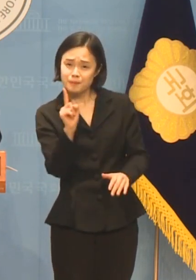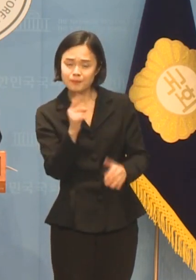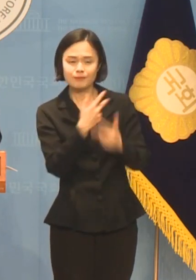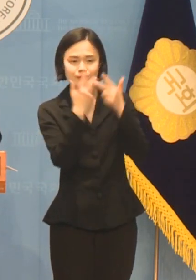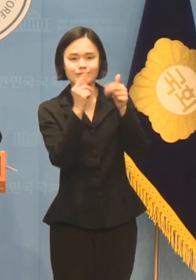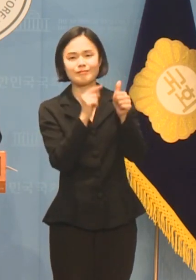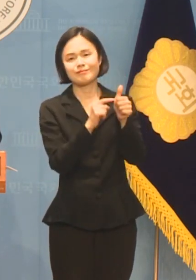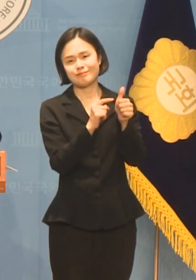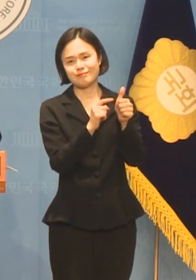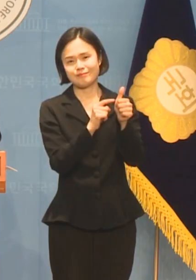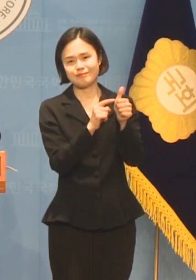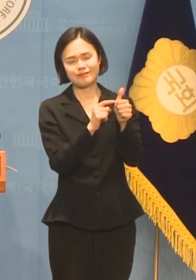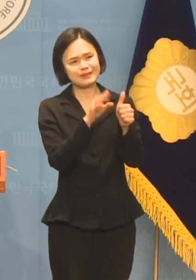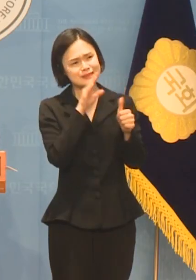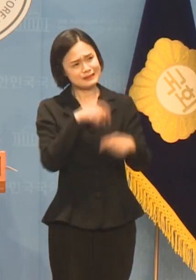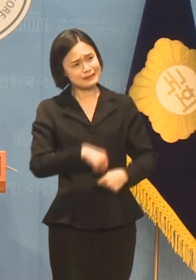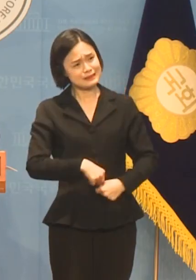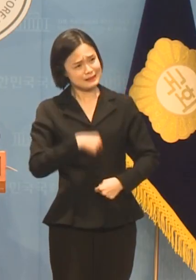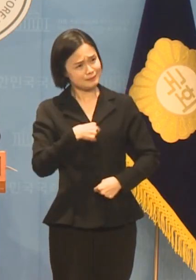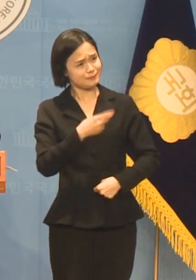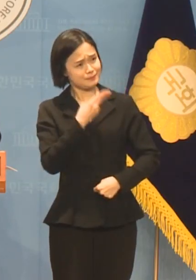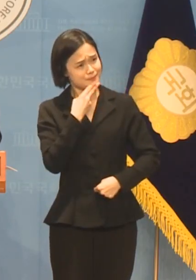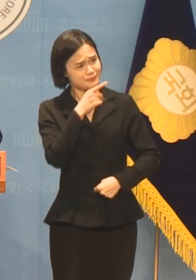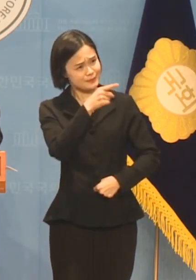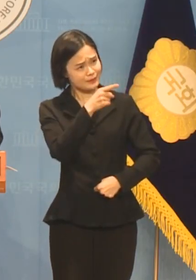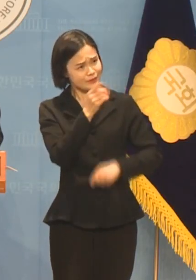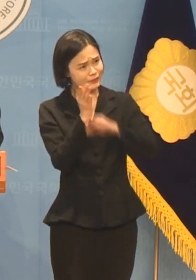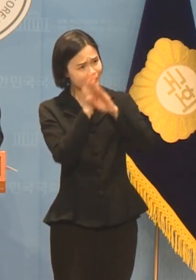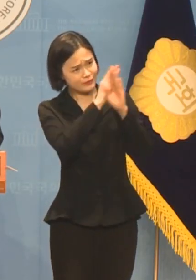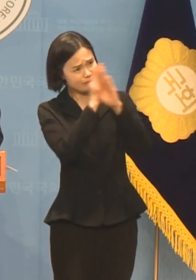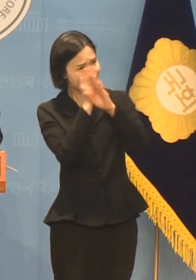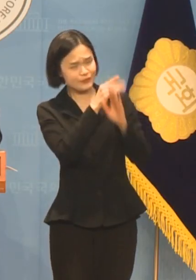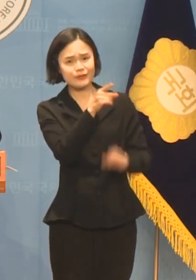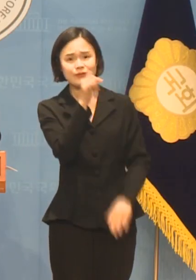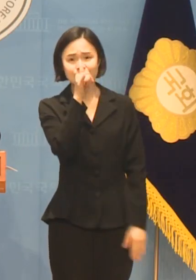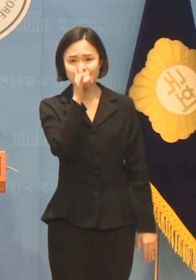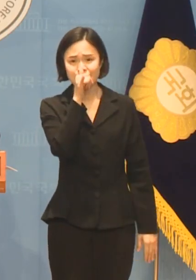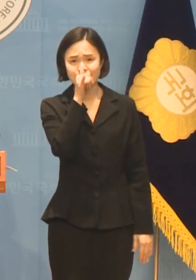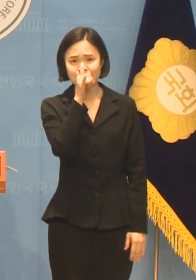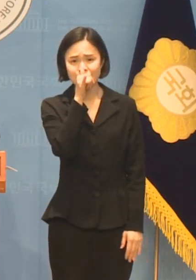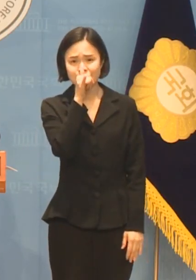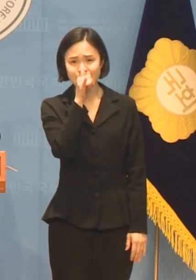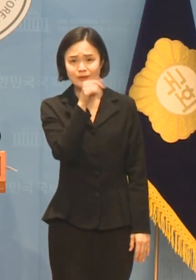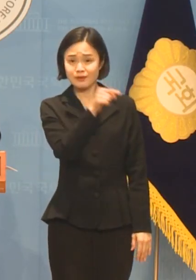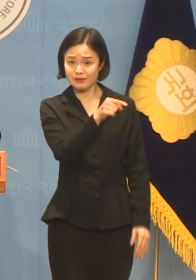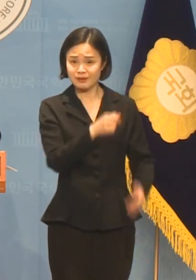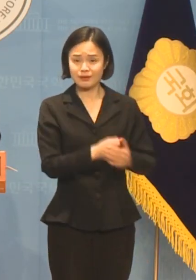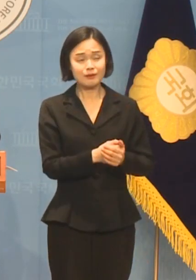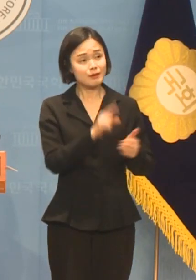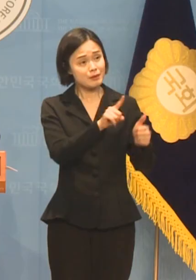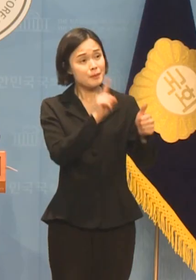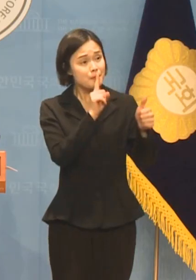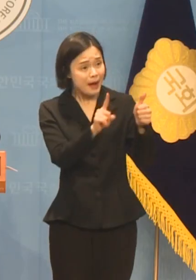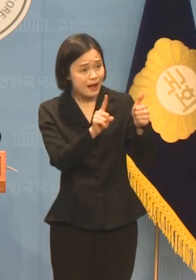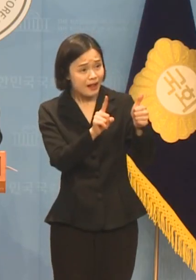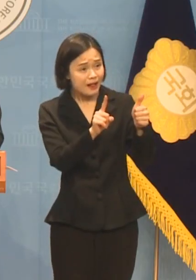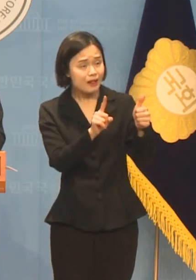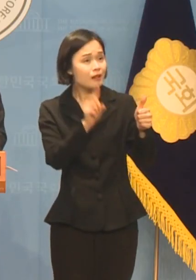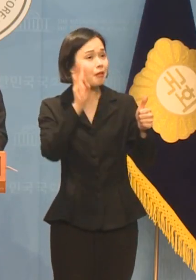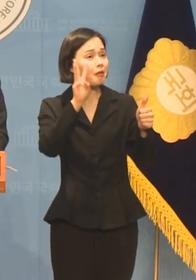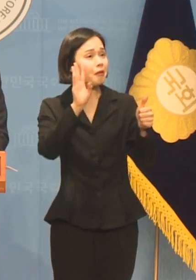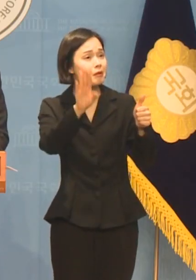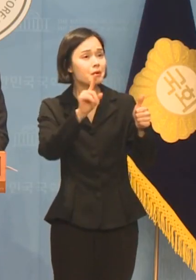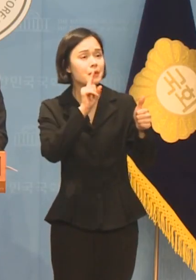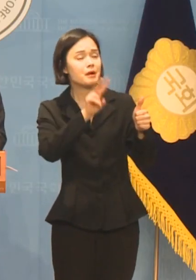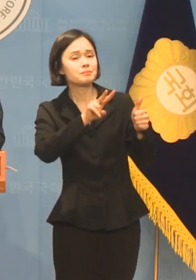안 해주느냐는 말에 할 말이 없더라. 그렇게 했던 발언은 사흘 만에 뒤집혔습니다.